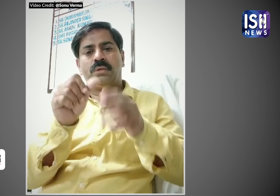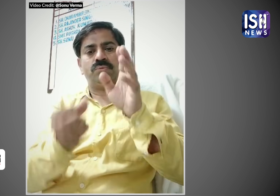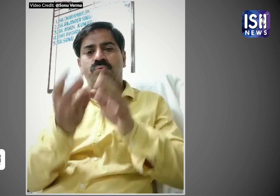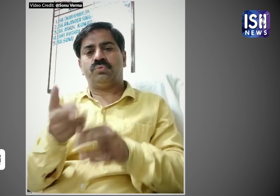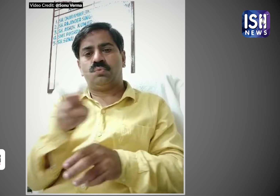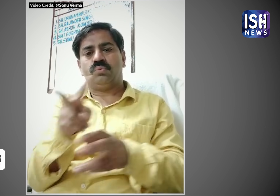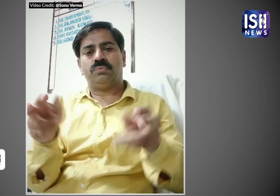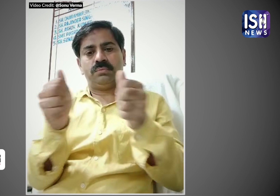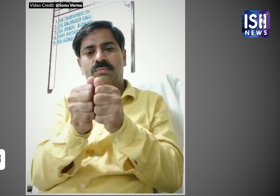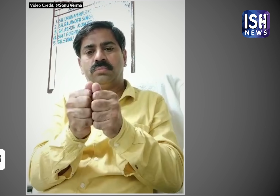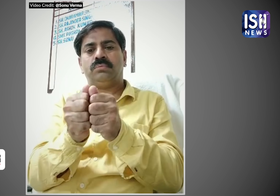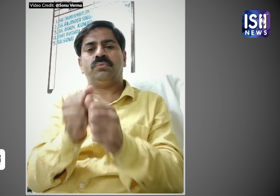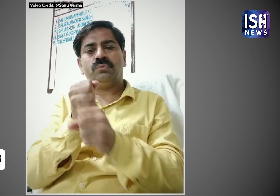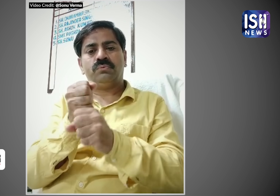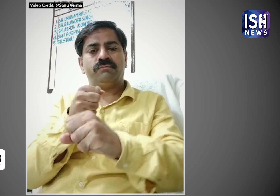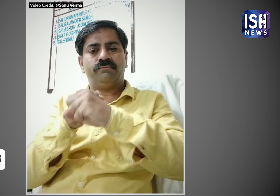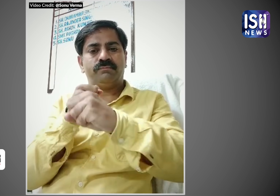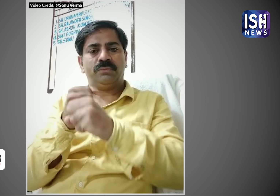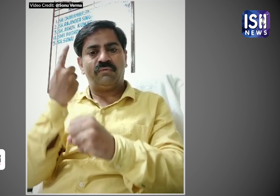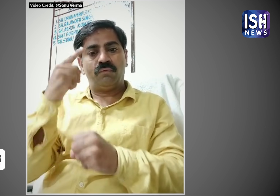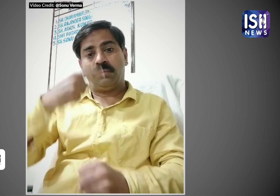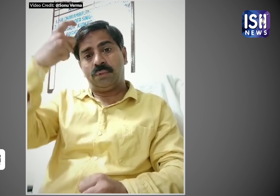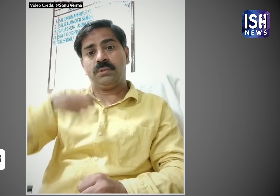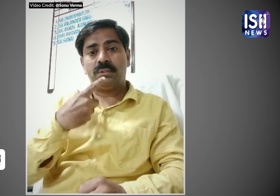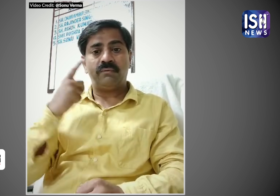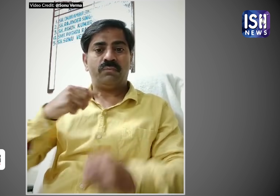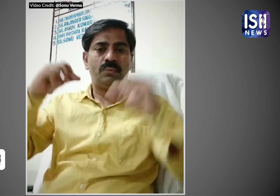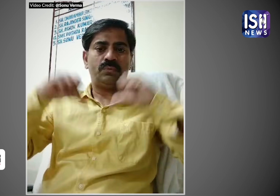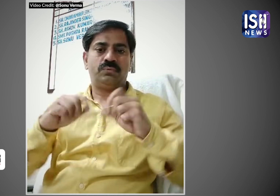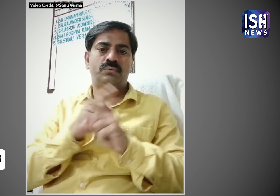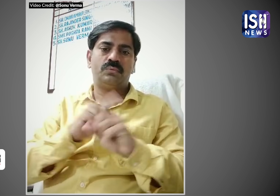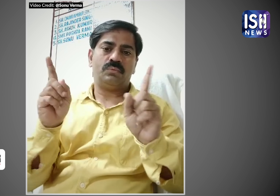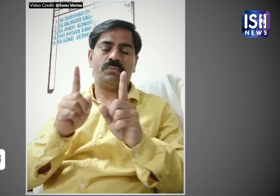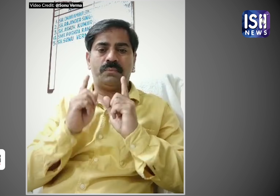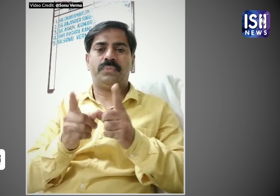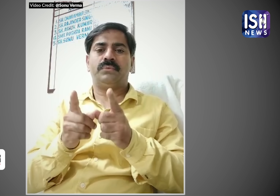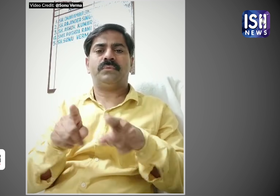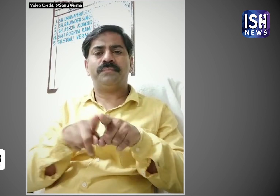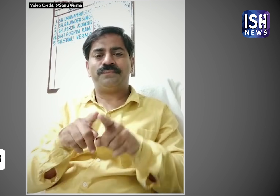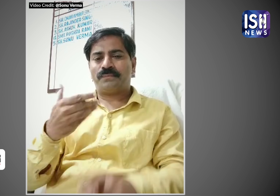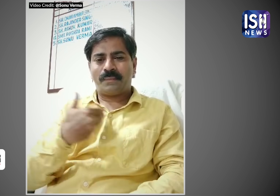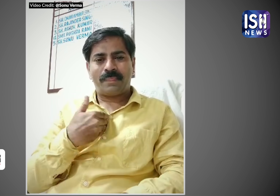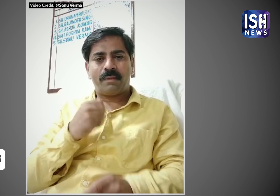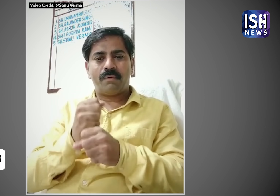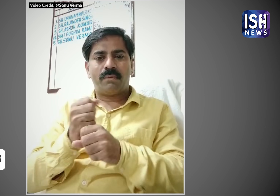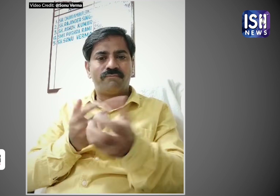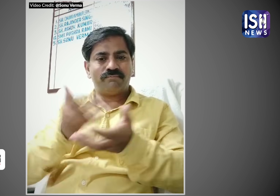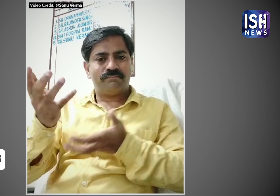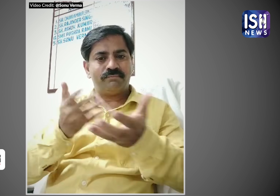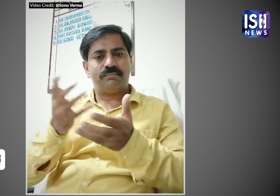association की जिम्मेदारी है कि वे सरकार के साथ अपनी लड़ाई के खिलाफ एक जुट हो इसी तरह मैंने एक